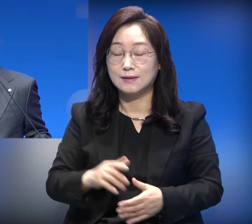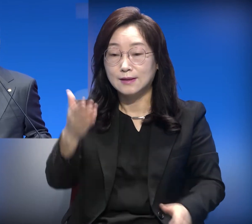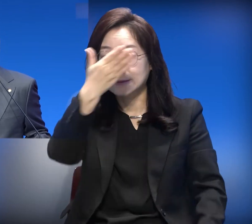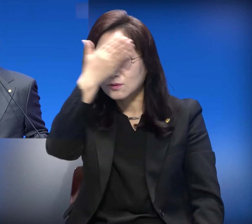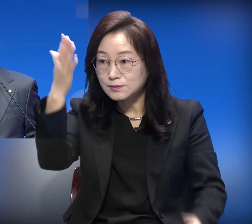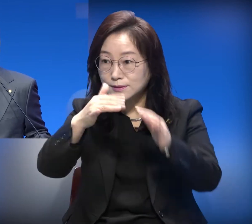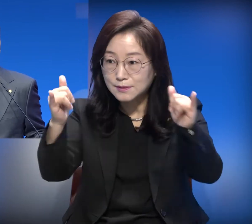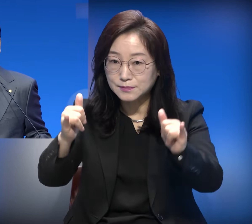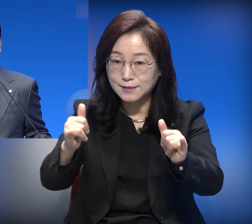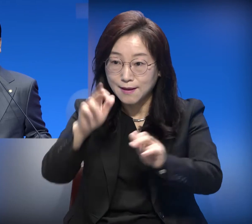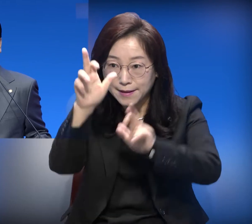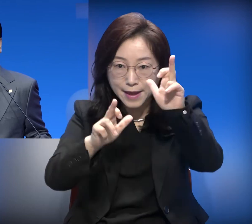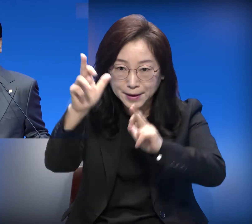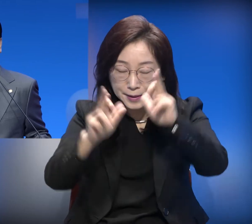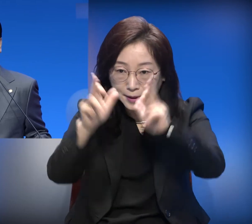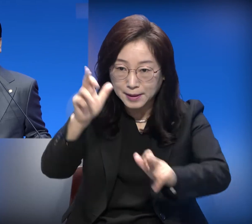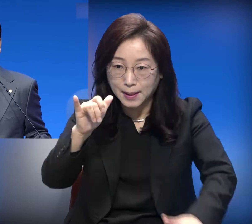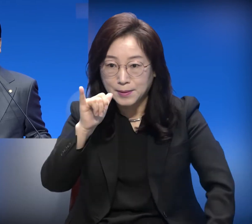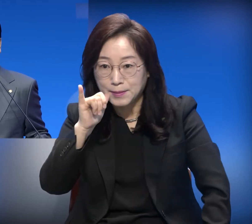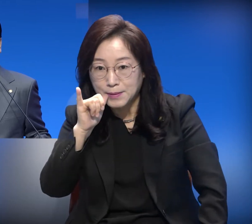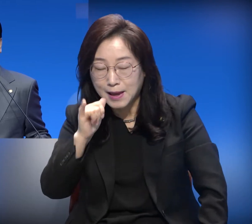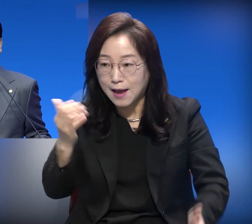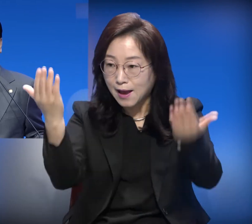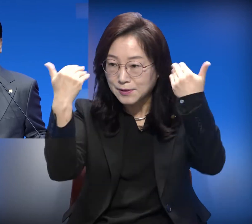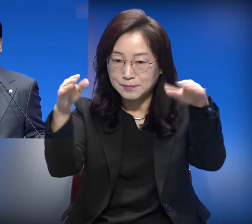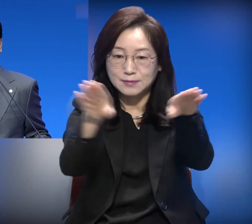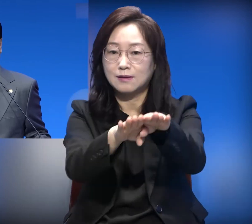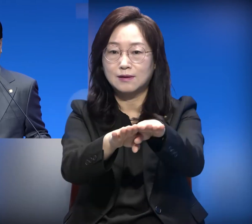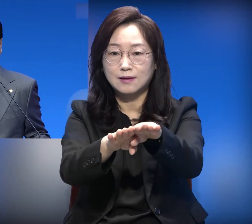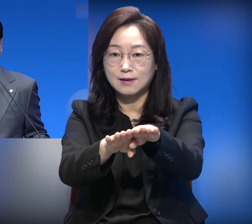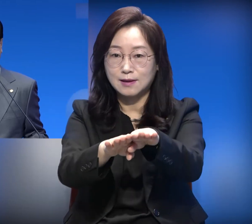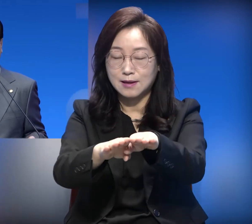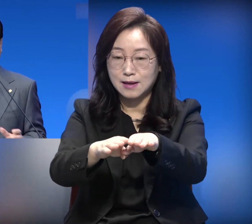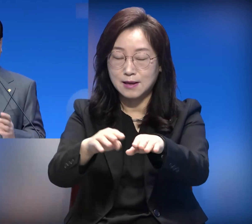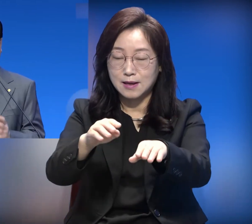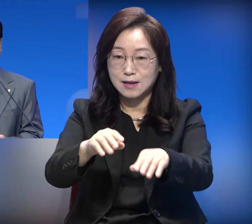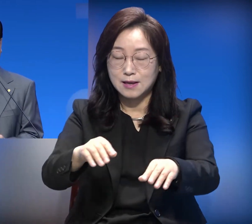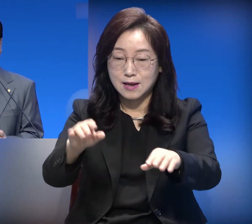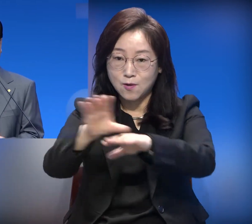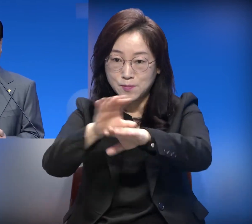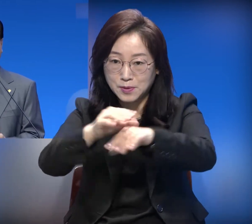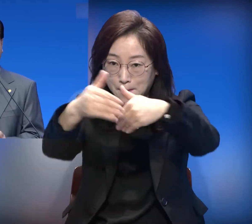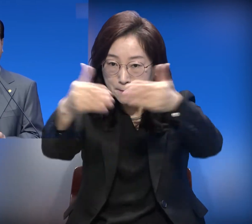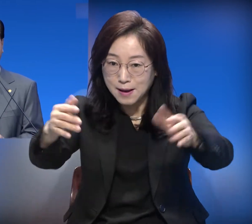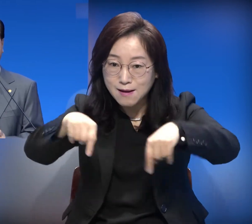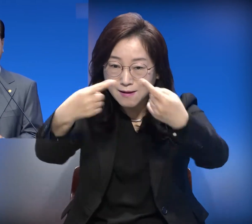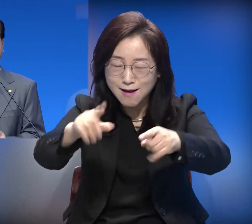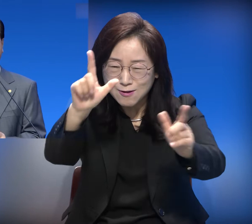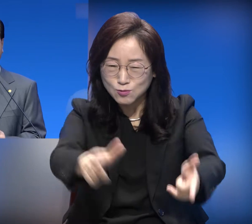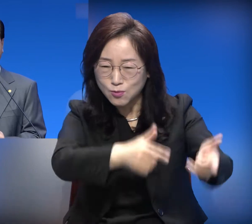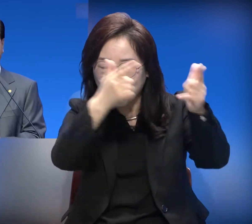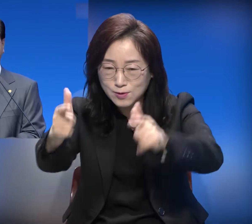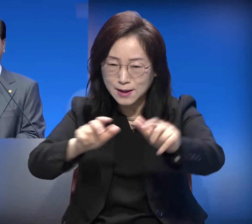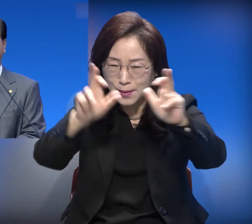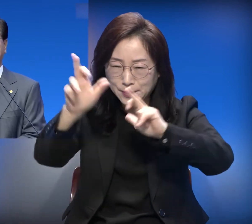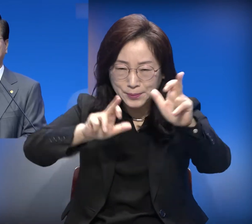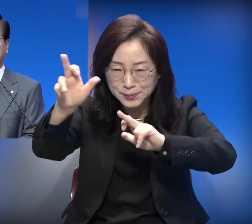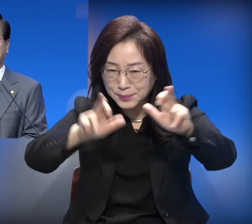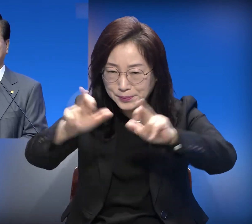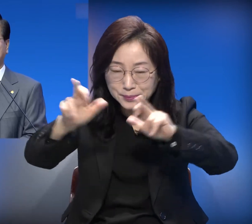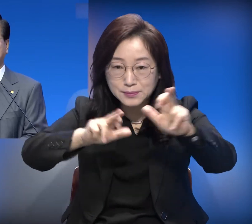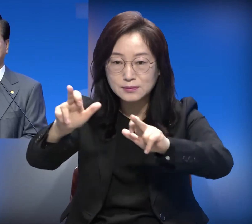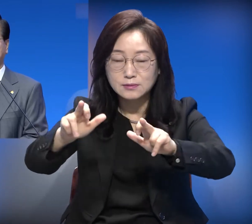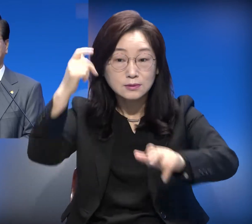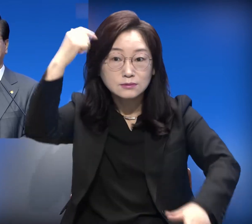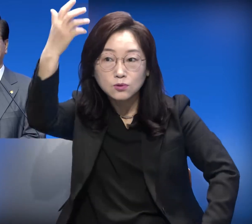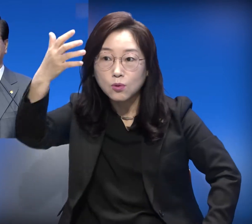젊은이들은 게임 중독에 빠져 있습니다. 학교도 가지 아니하고 PC방에 가서 하루 종일 게임하고, 그래서 그 영혼이